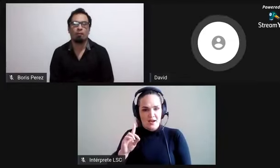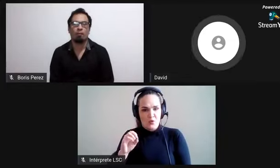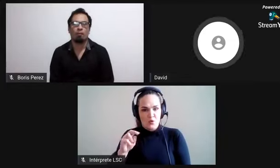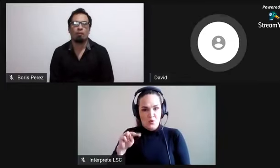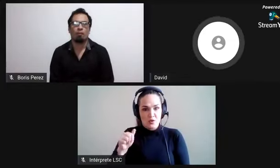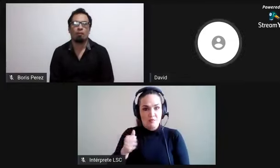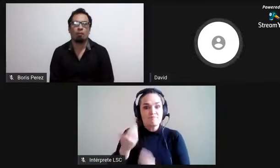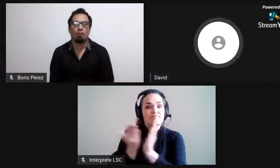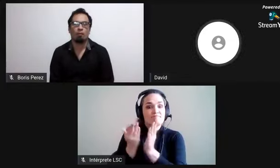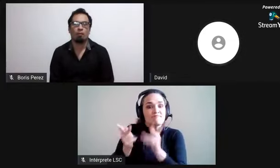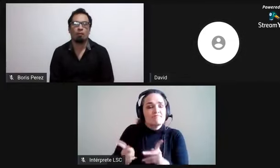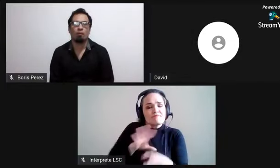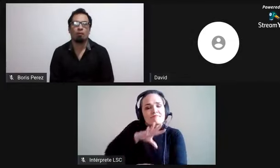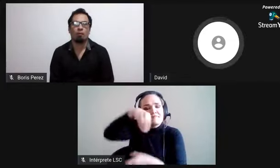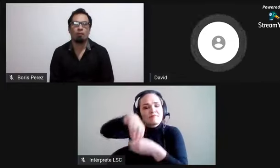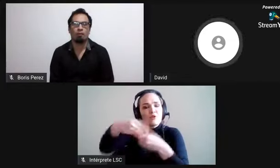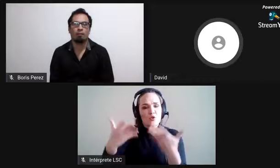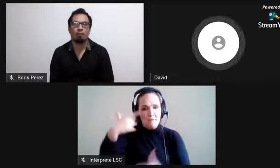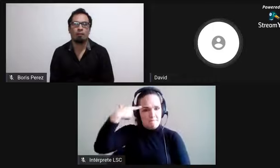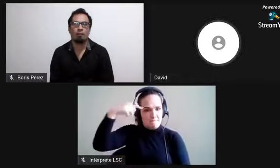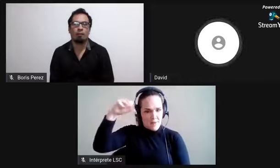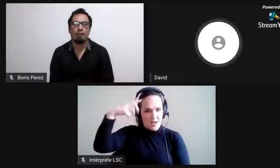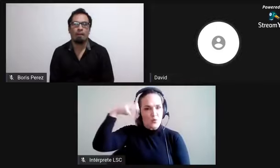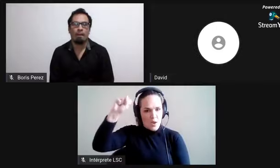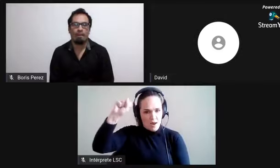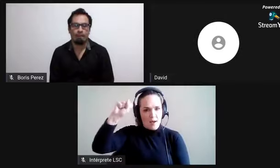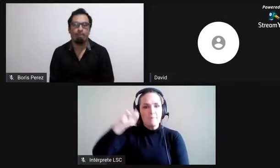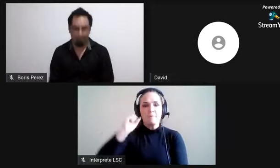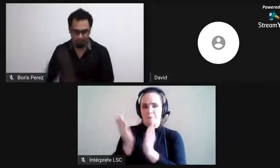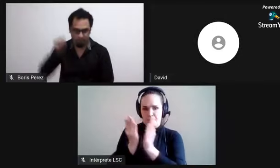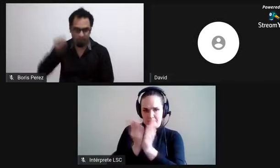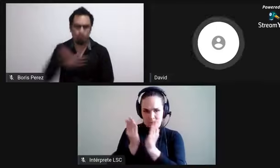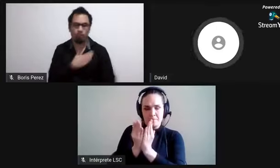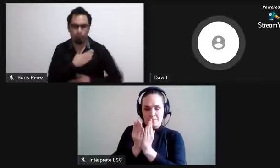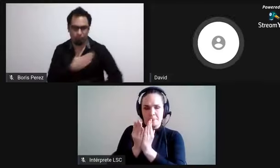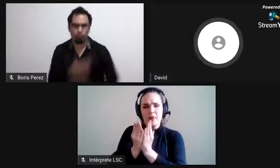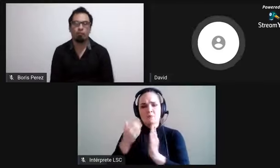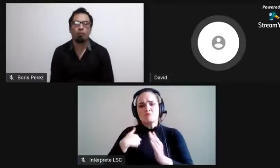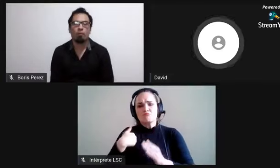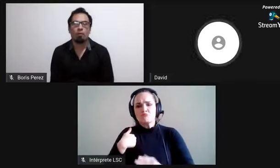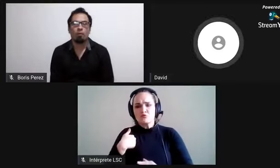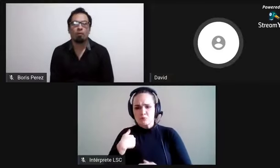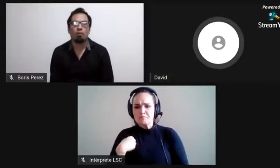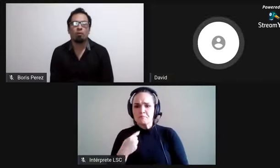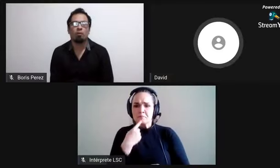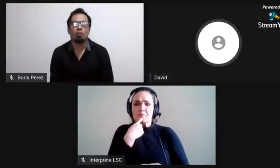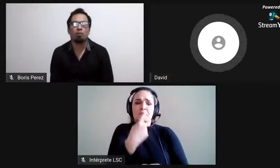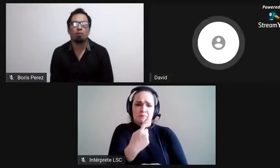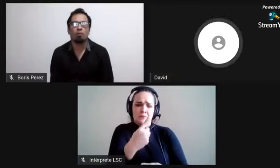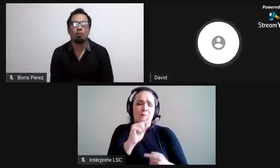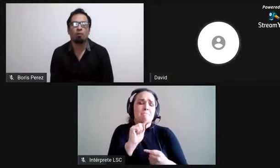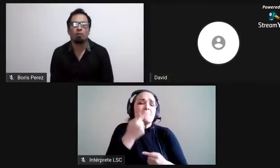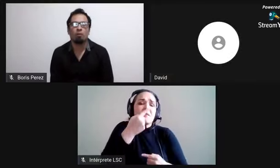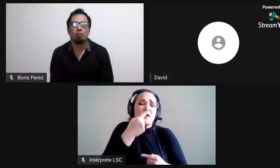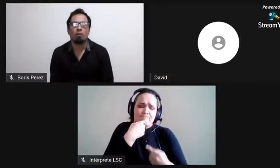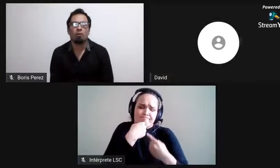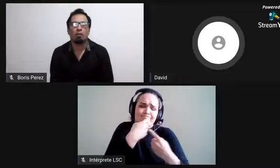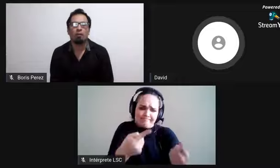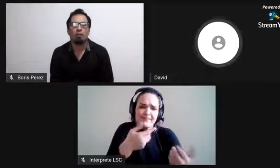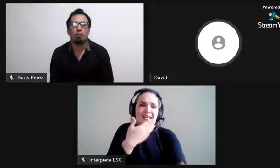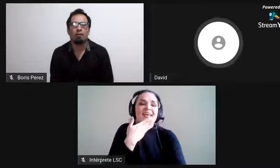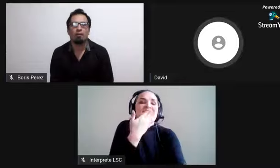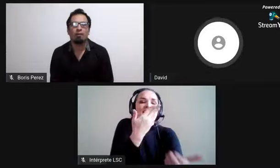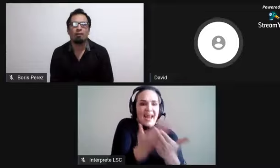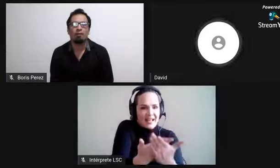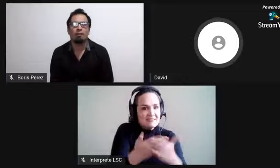Soy del colegio Manuela Beltrán. Primero que todo, quiero dar las gracias por